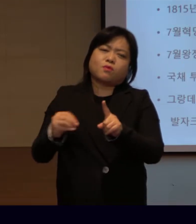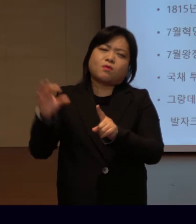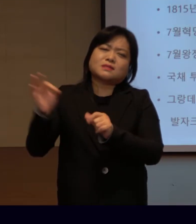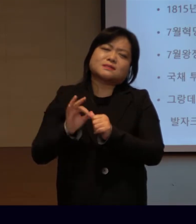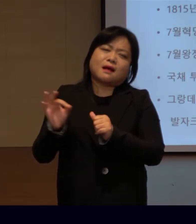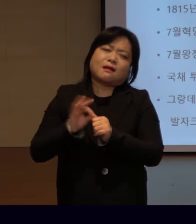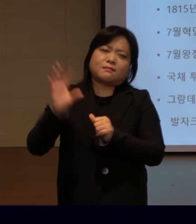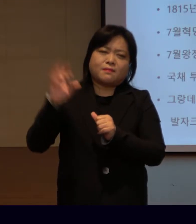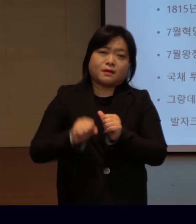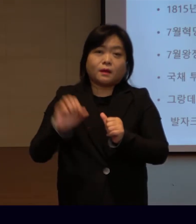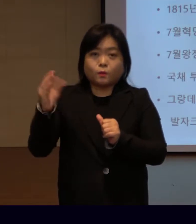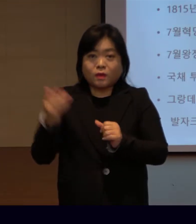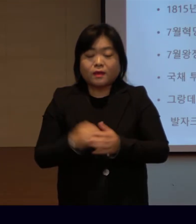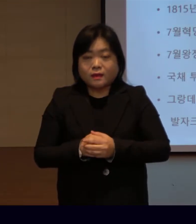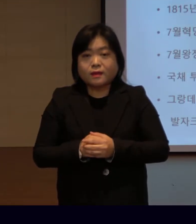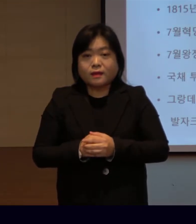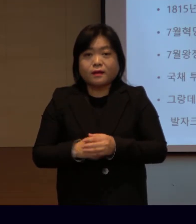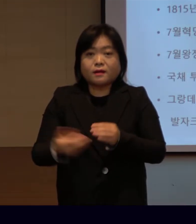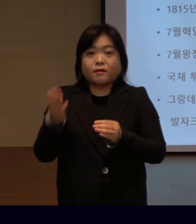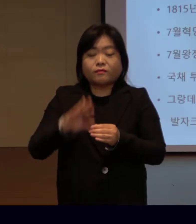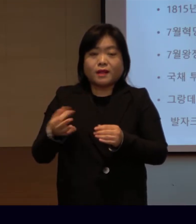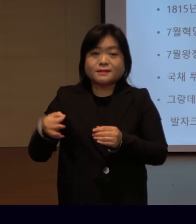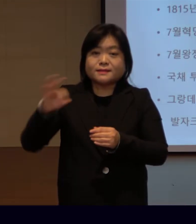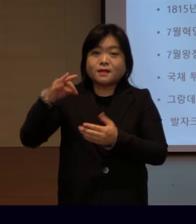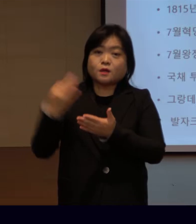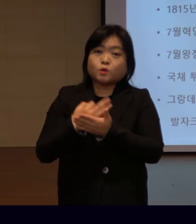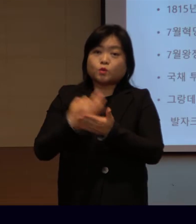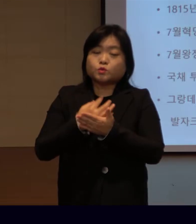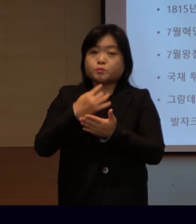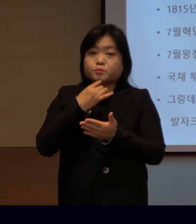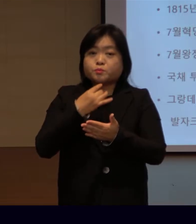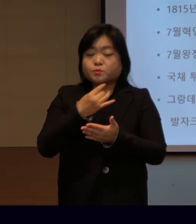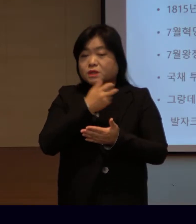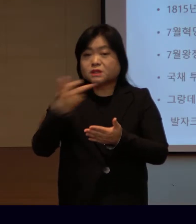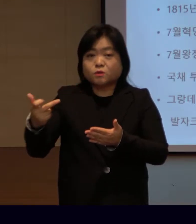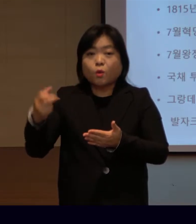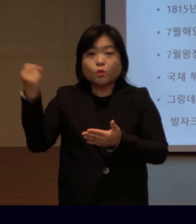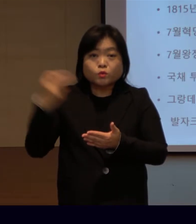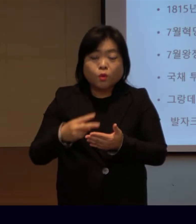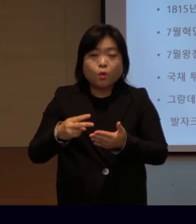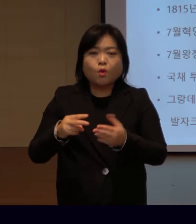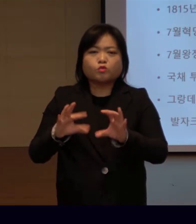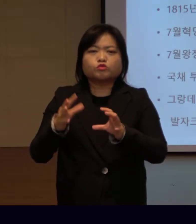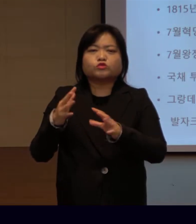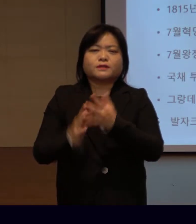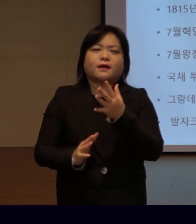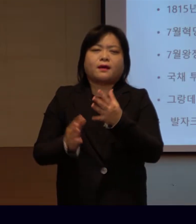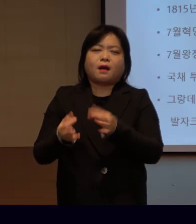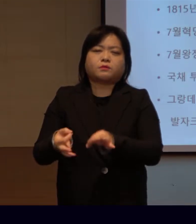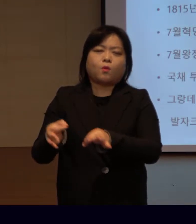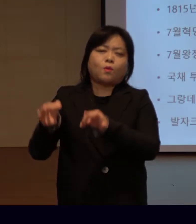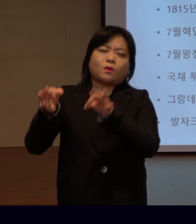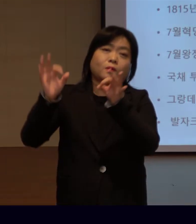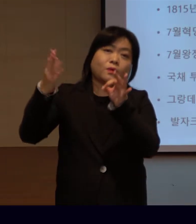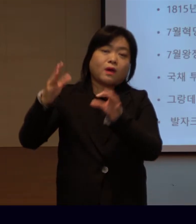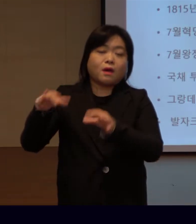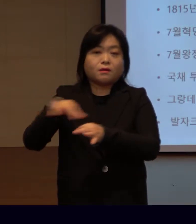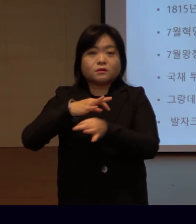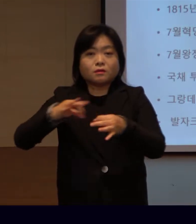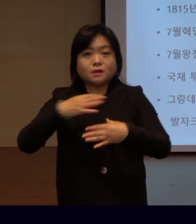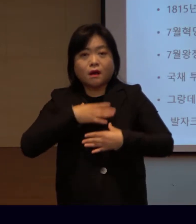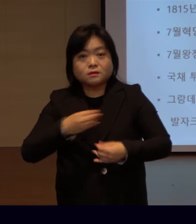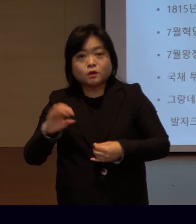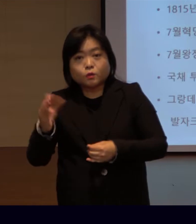겁니다. 그런데 이렇게 이자 소득만 컸을 뿐 아니라 이 국채값이 올라요. 국가가 경제가 안정되고